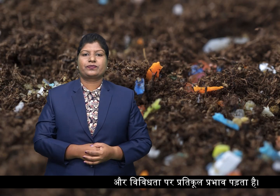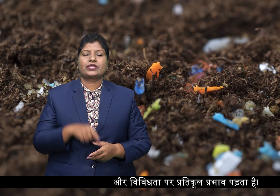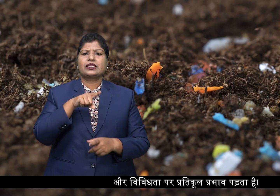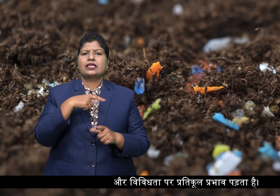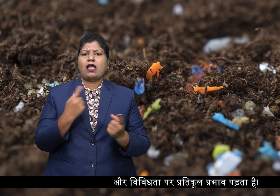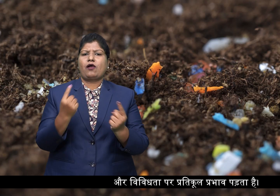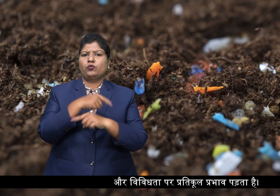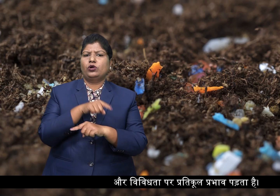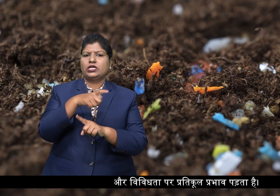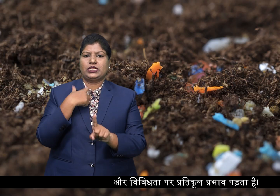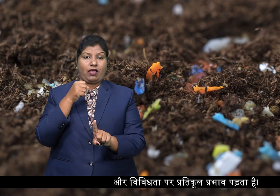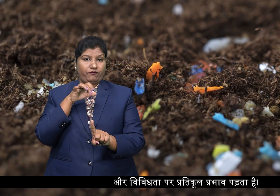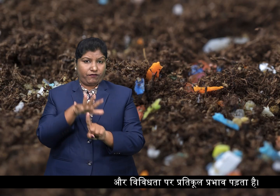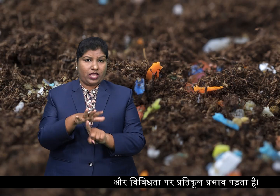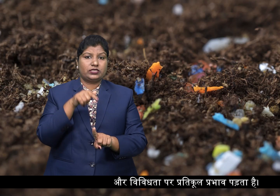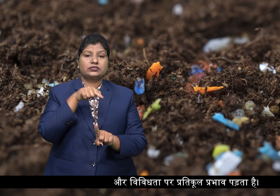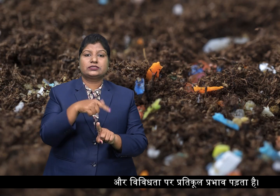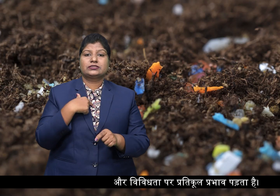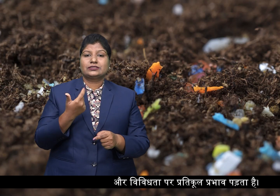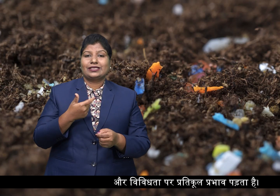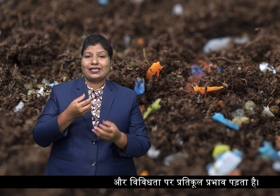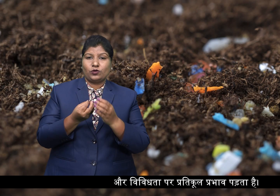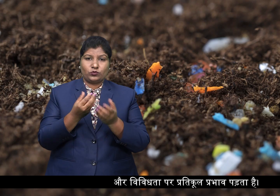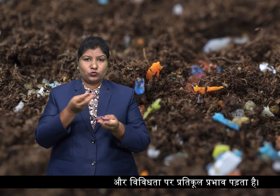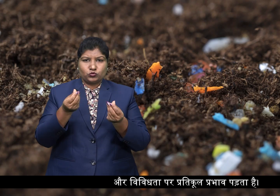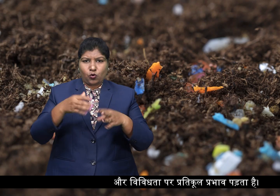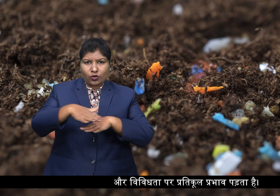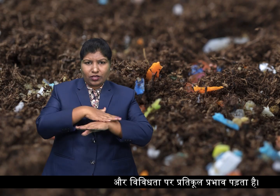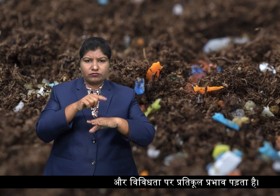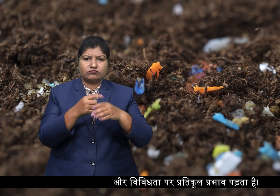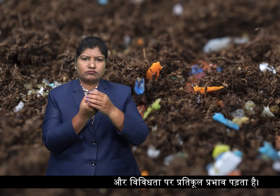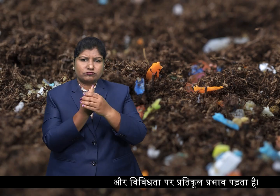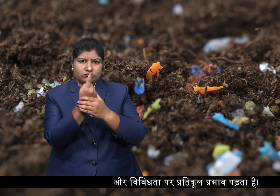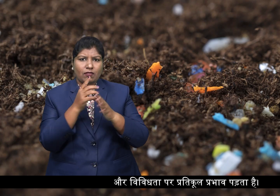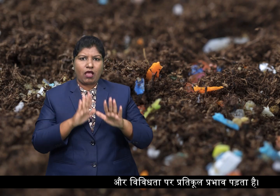विविधता पर प्रतिकूल प्रभाव पड़ता है।